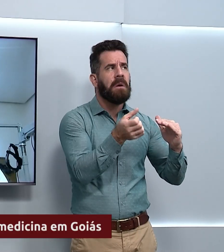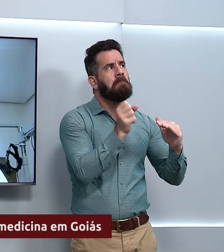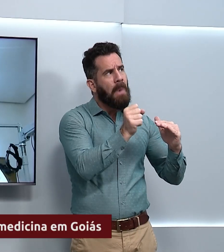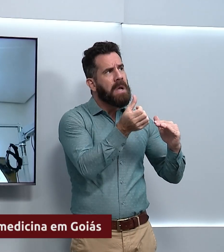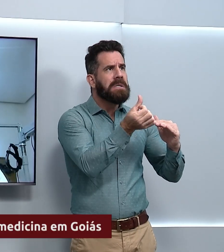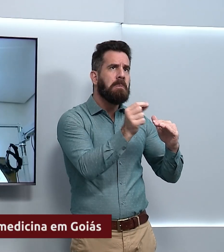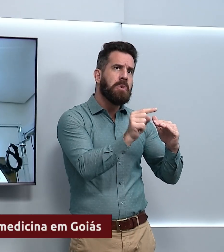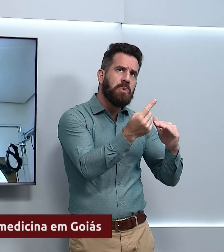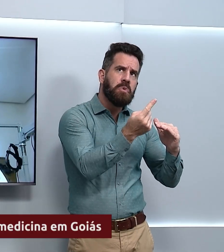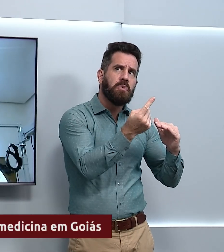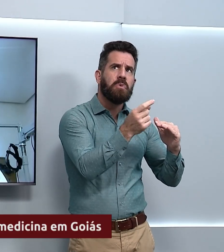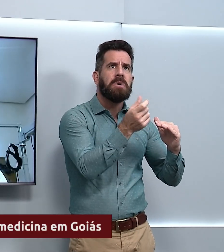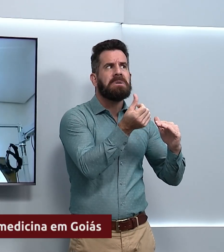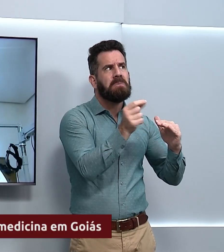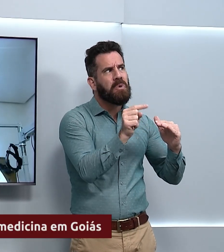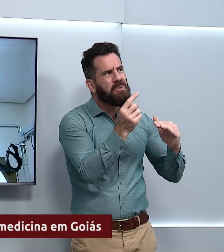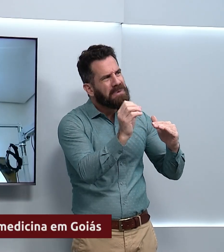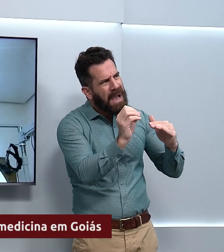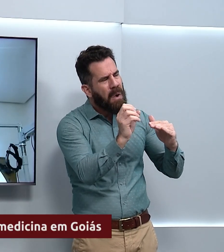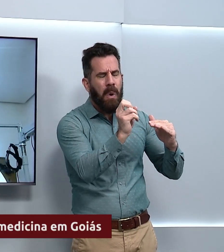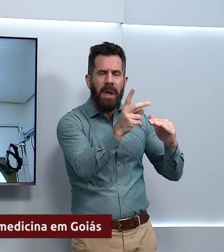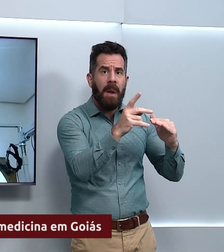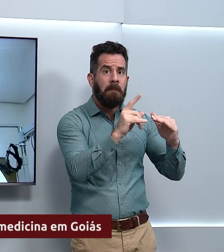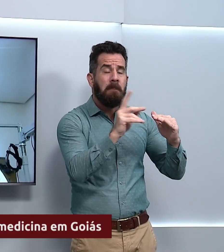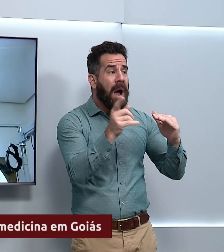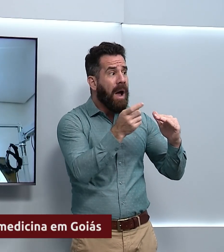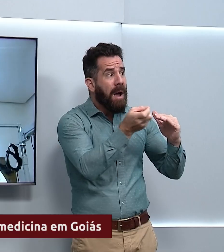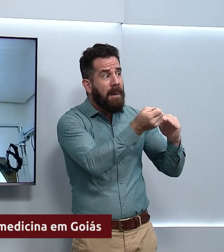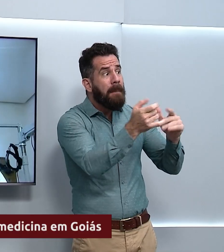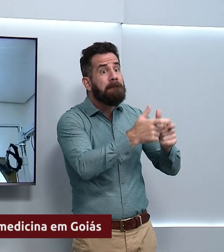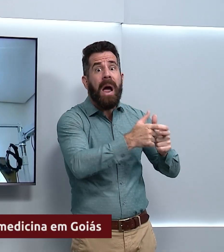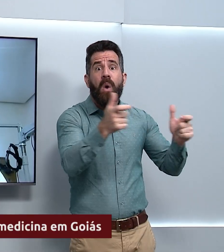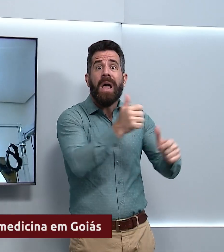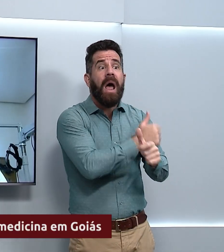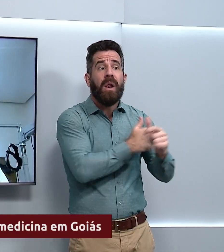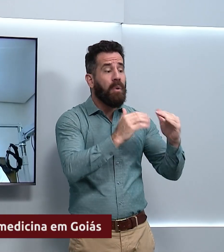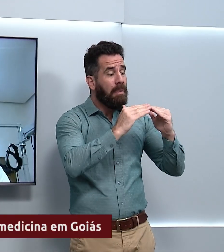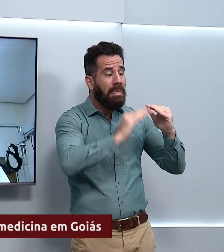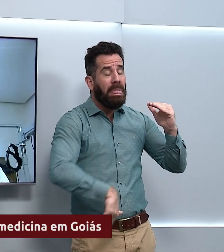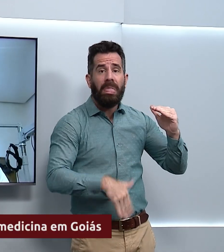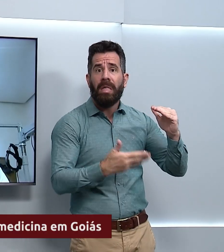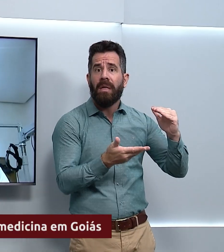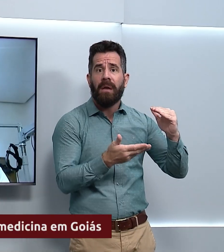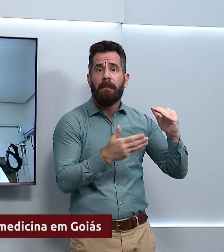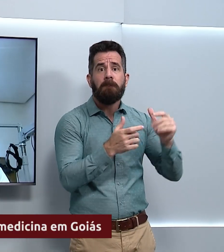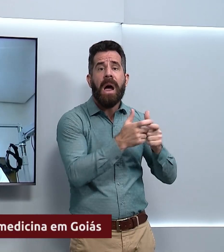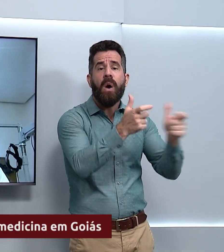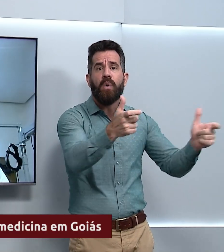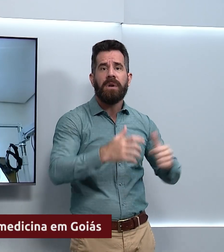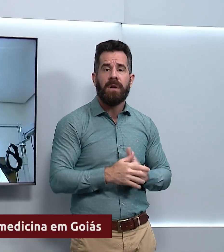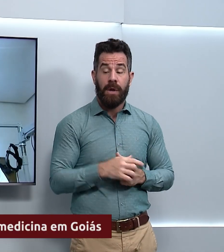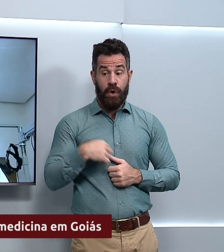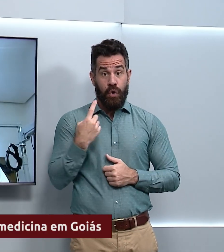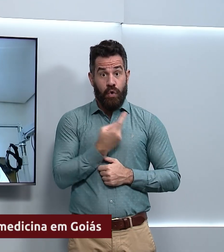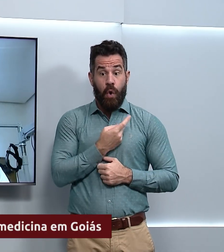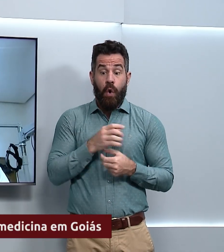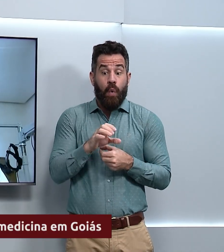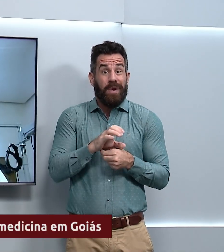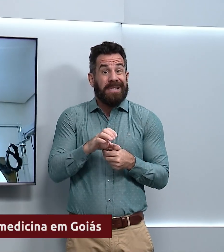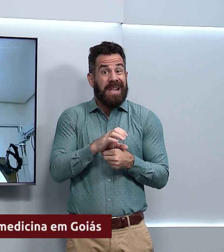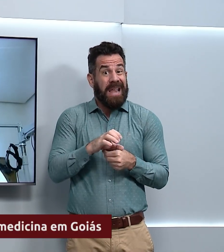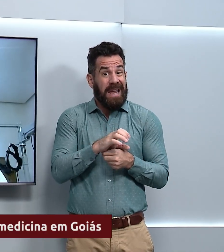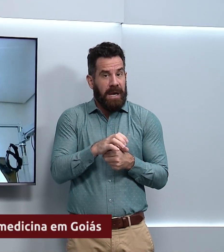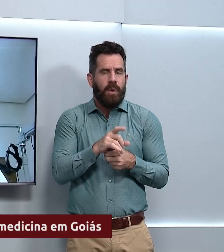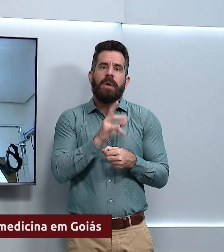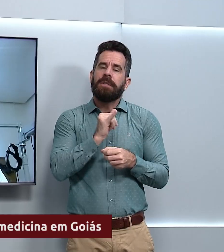Mas isso gera uma insegurança na formação muito grande. E a gente do Conselho tem alertado lá atrás, vem